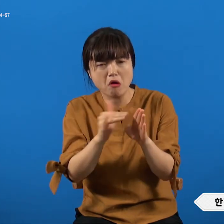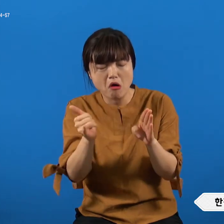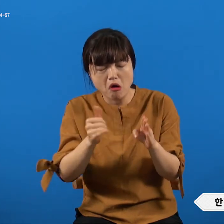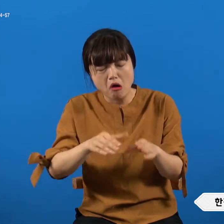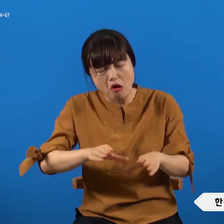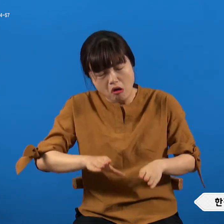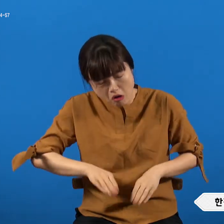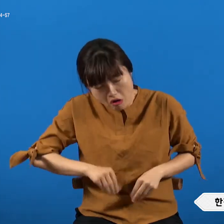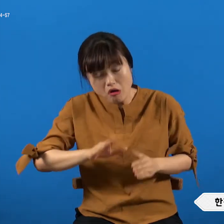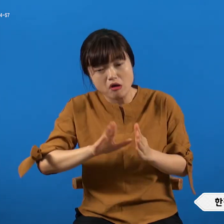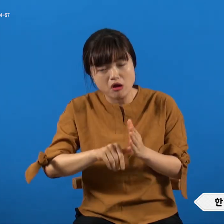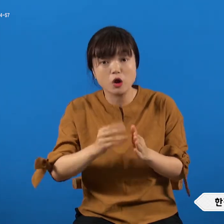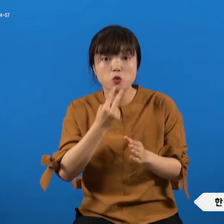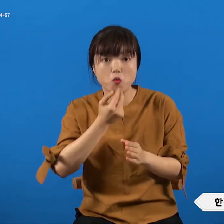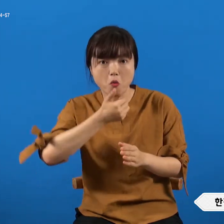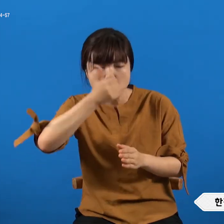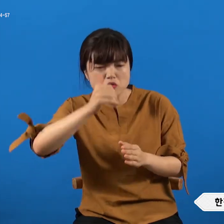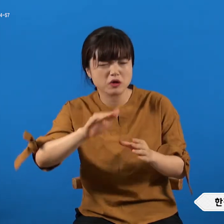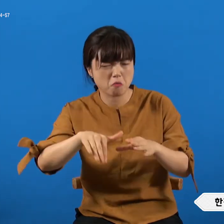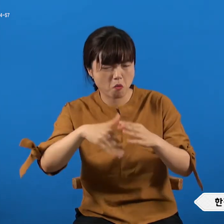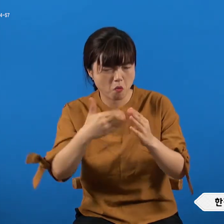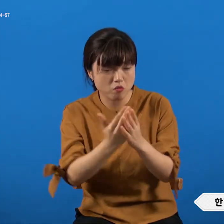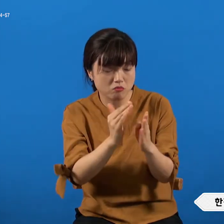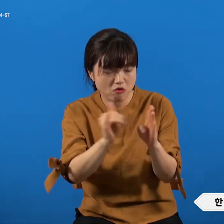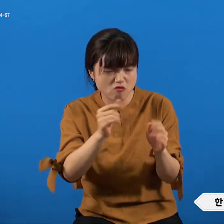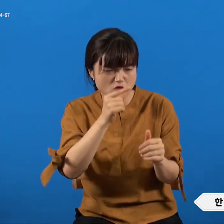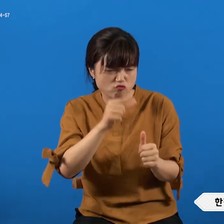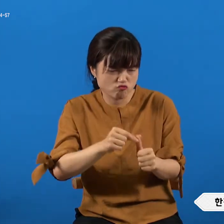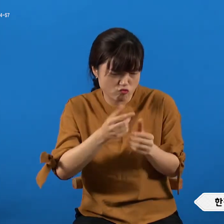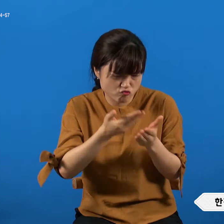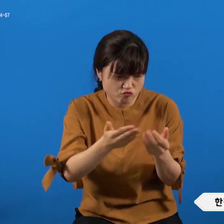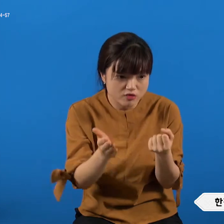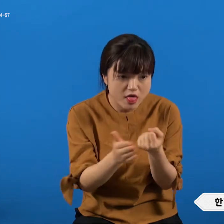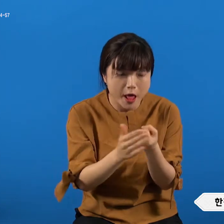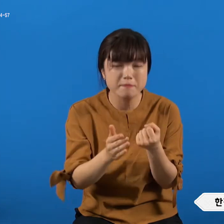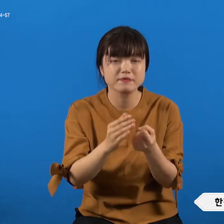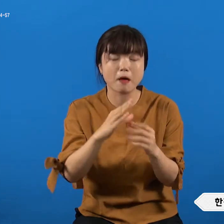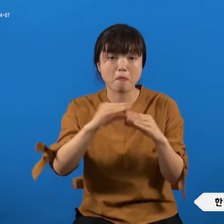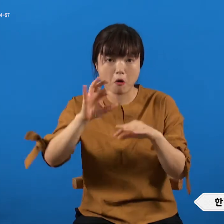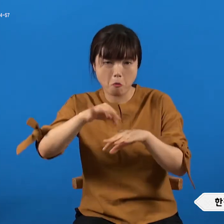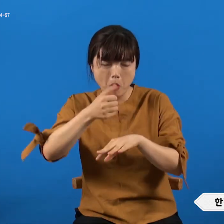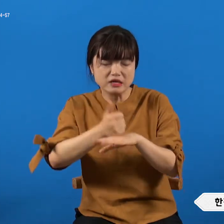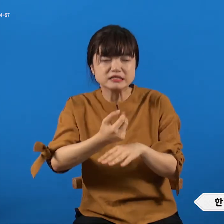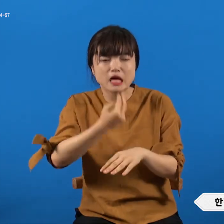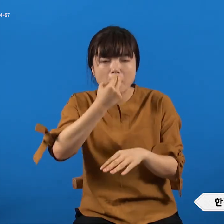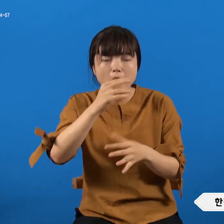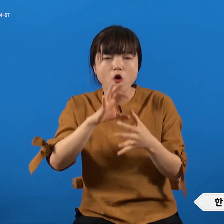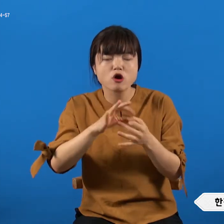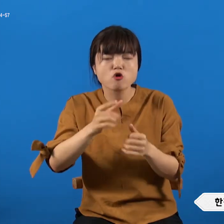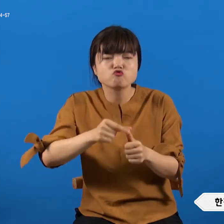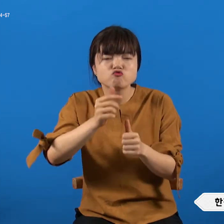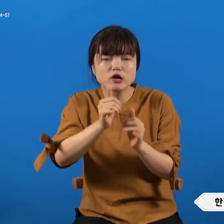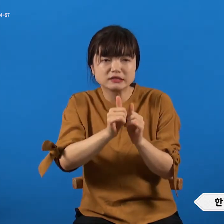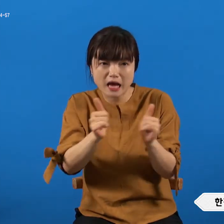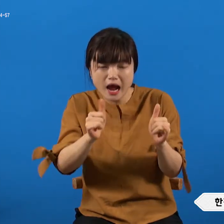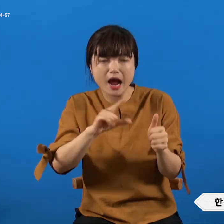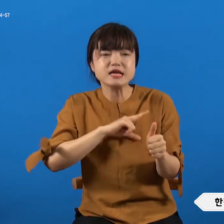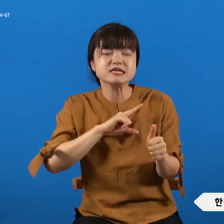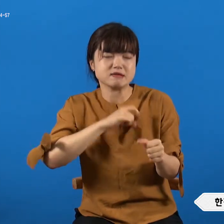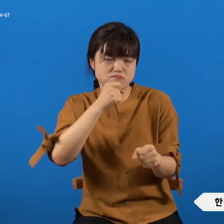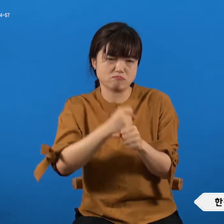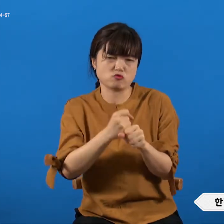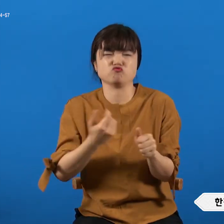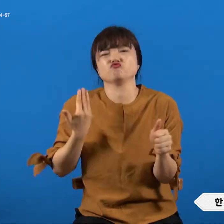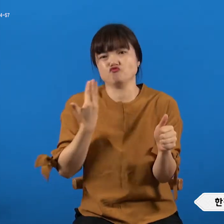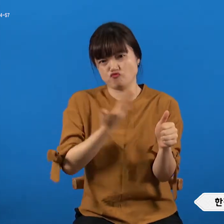때에 요셉이 그들 모두를 살려낼 것이기 때문에 생명의 구원자라는 이름을 바로가